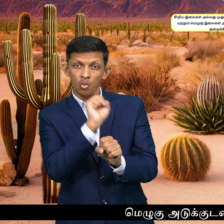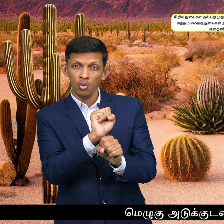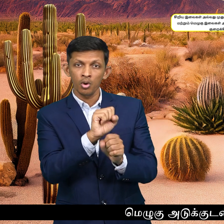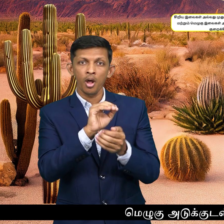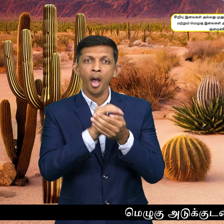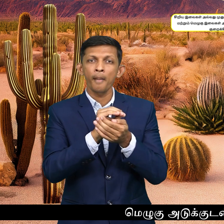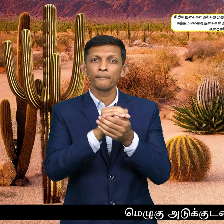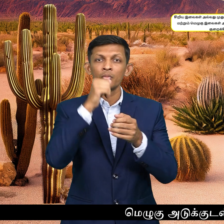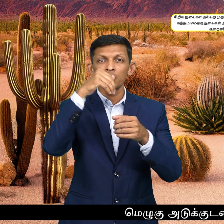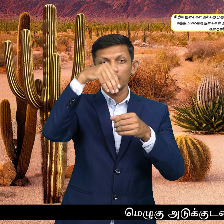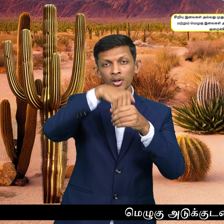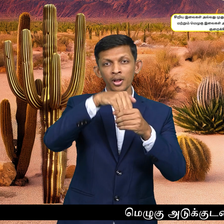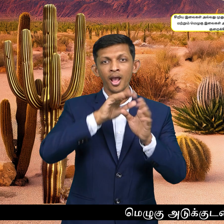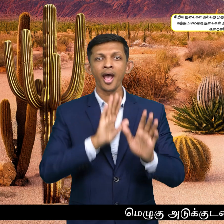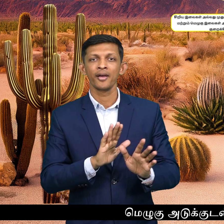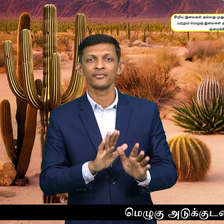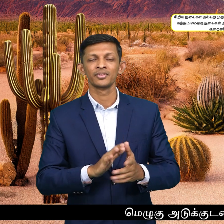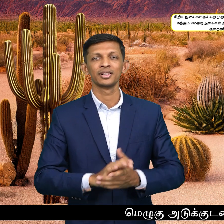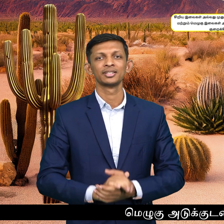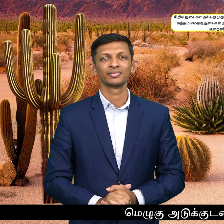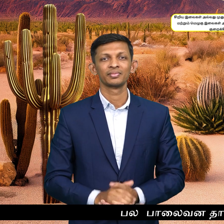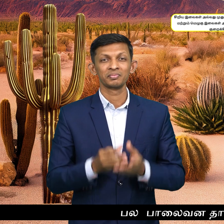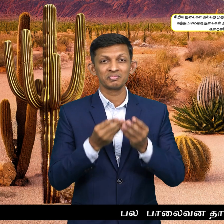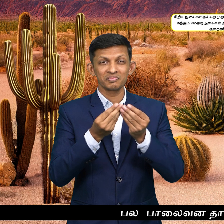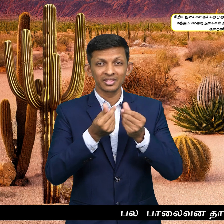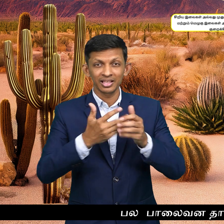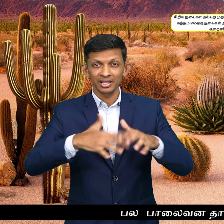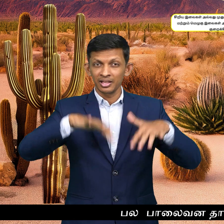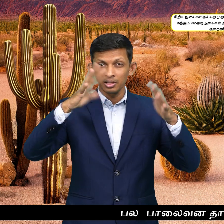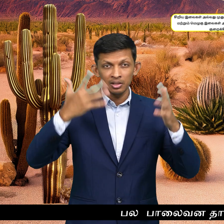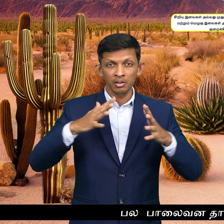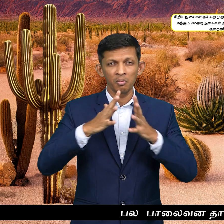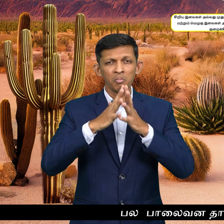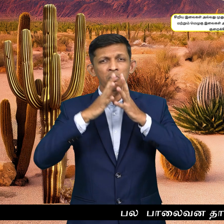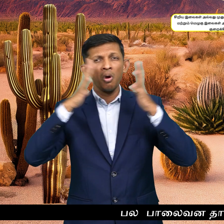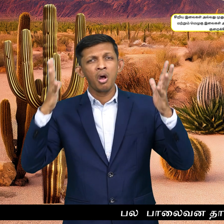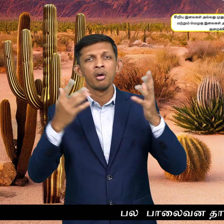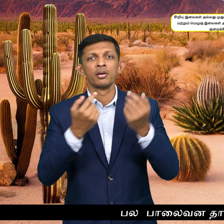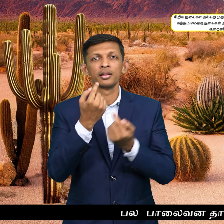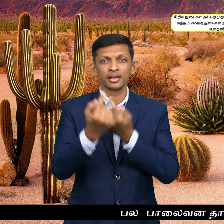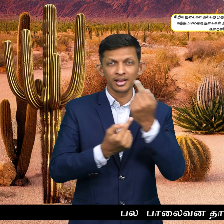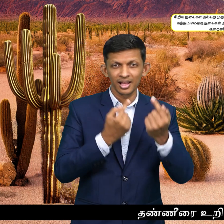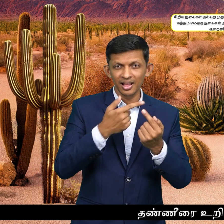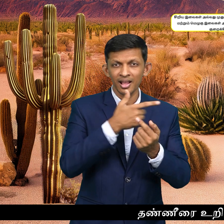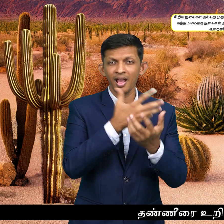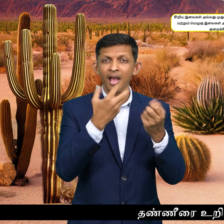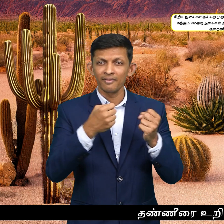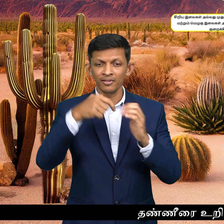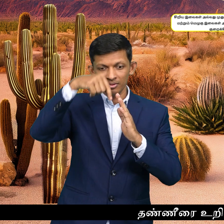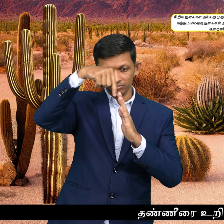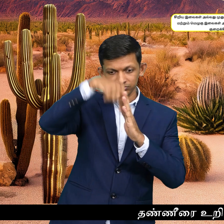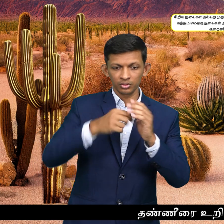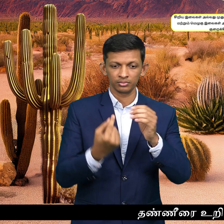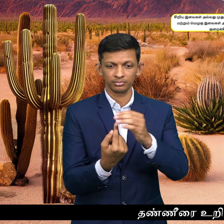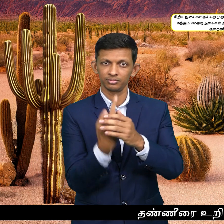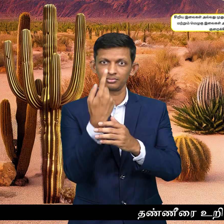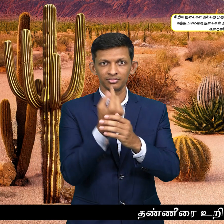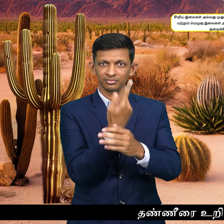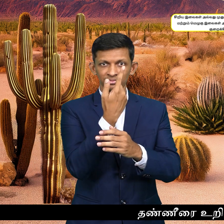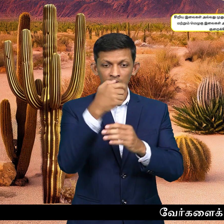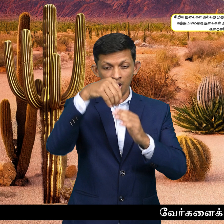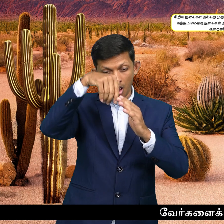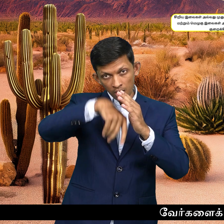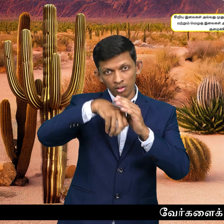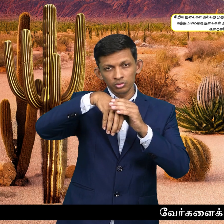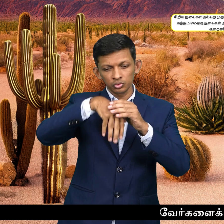அடுக்குடன் மூடப்பட்டிருக்கிறது. பல பாலைவன தாவரங்கள் மண்ணிலிருந்து தண்ணீரை உறிஞ்சுவதற்கு